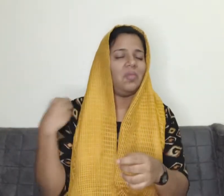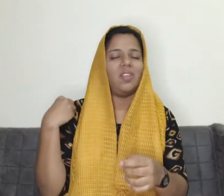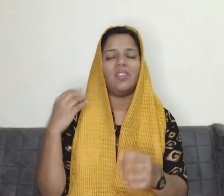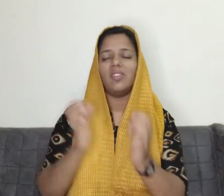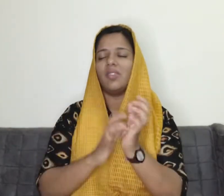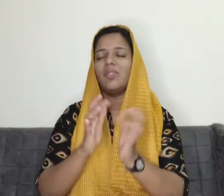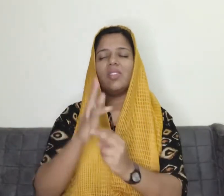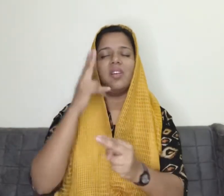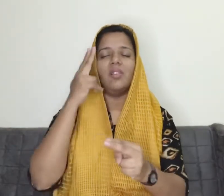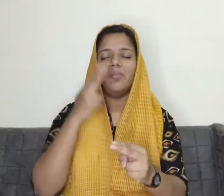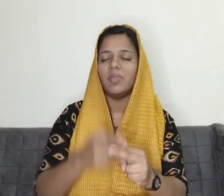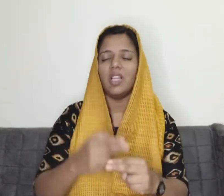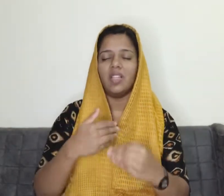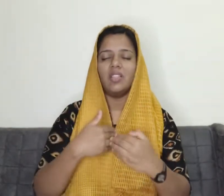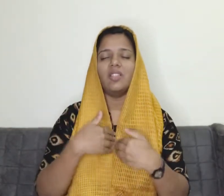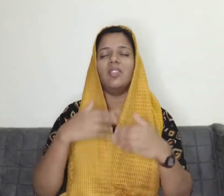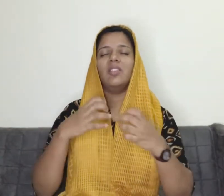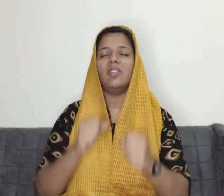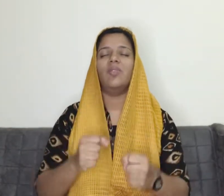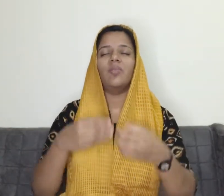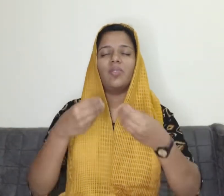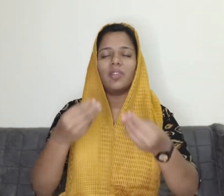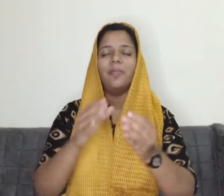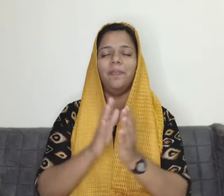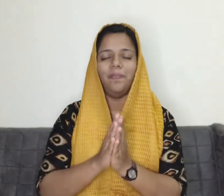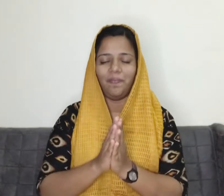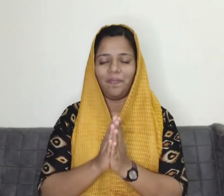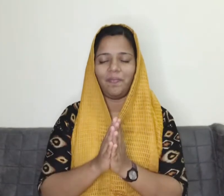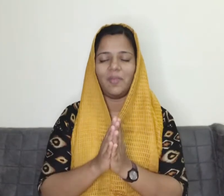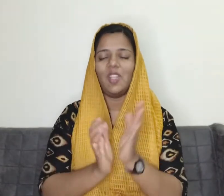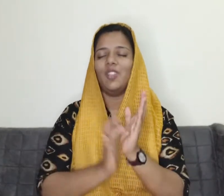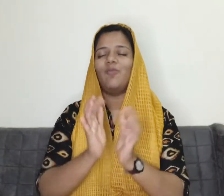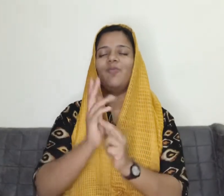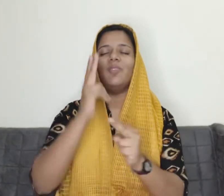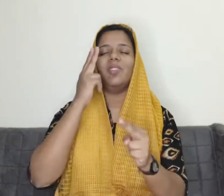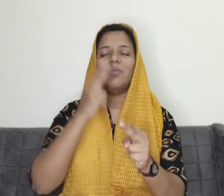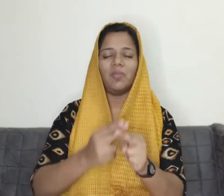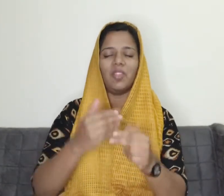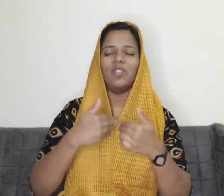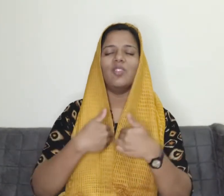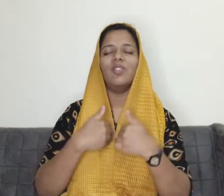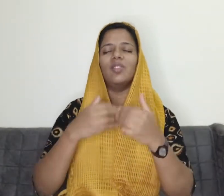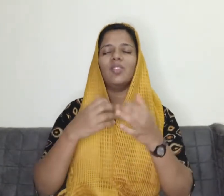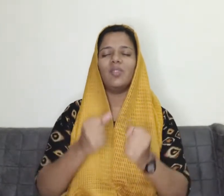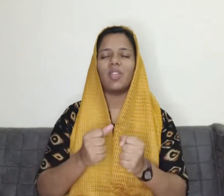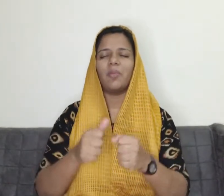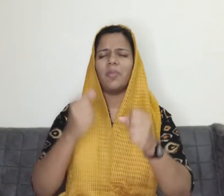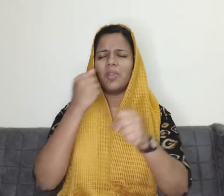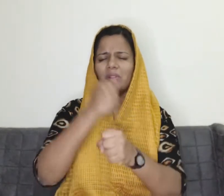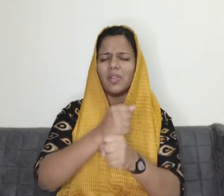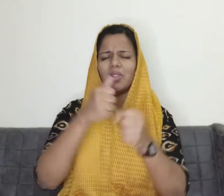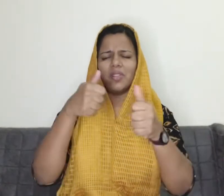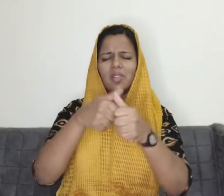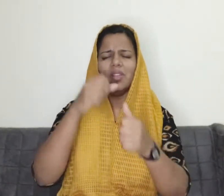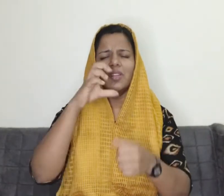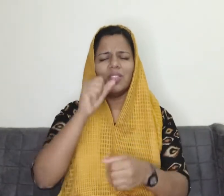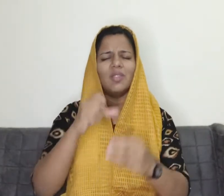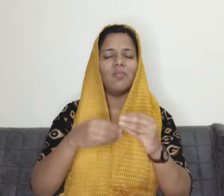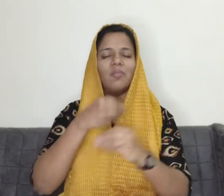പ്രാർത്ഥിക്കുന്നു. യേശു ക്രിസ്തുവിൻ്റെ നാമത്തിൽ സൗഖ്യമാകട്ടെ. ആമേൻ, ആമേൻ, ആമേൻ. യേശു ക്രിസ്തുവിൻ്റെ നാമത്തിൽ സൗഖ്യമാകട്ടെ. അസിഡിറ്റിയാൽ ബുദ്ധിമുട്ടുന്ന പ്രിയപ്പെട്ടവർക്ക്